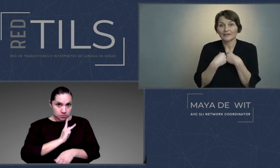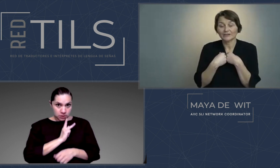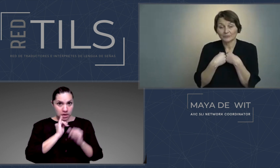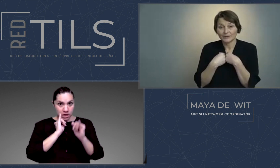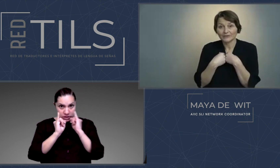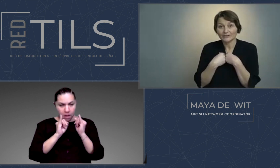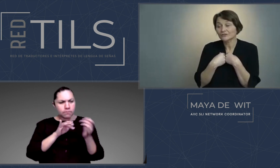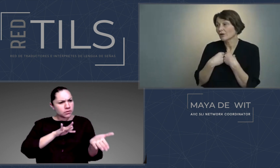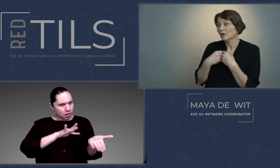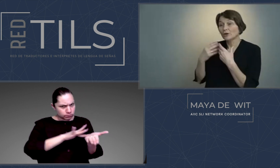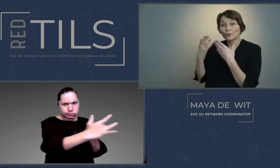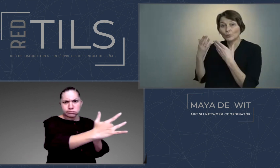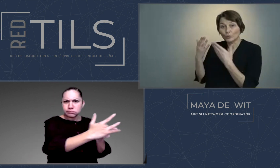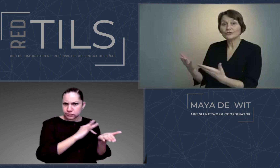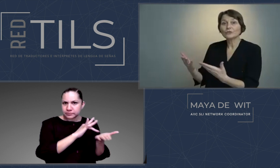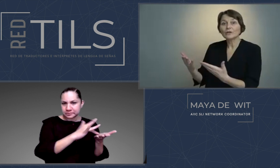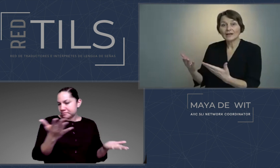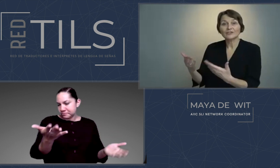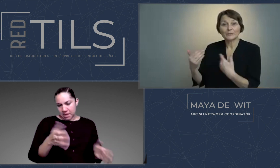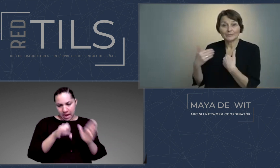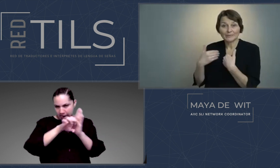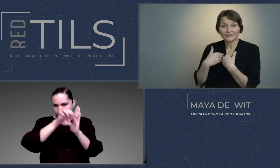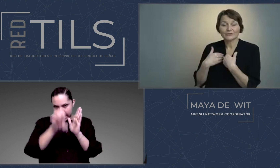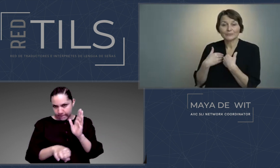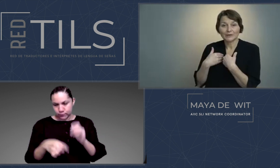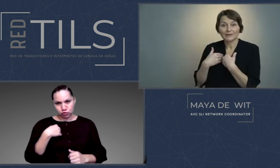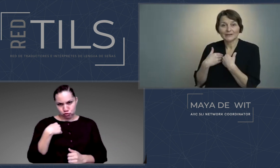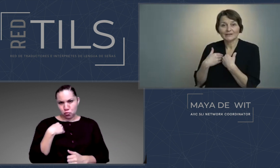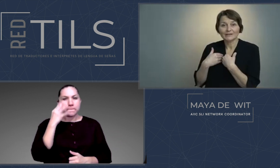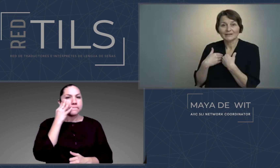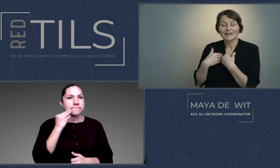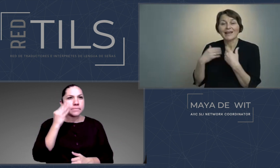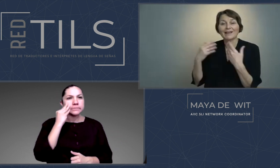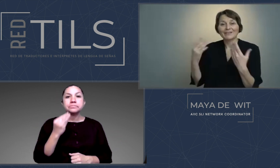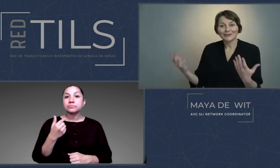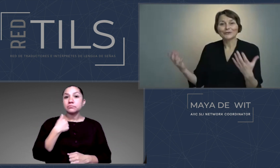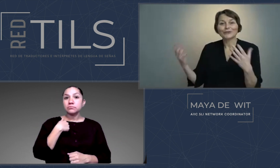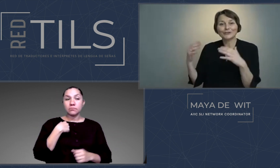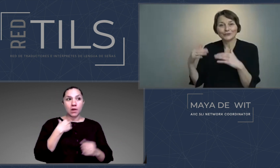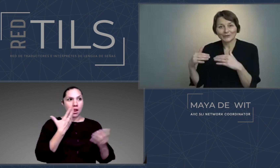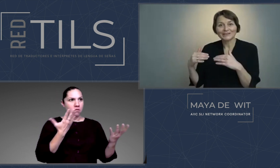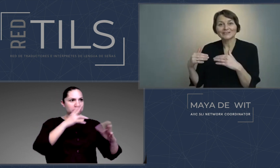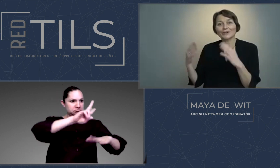ejemplo, yo puedo decir, ¿sabes qué? Yo tengo mucha experiencia en interpretación de conferencias. Por favor,